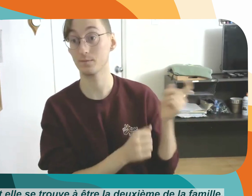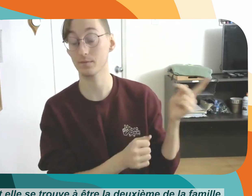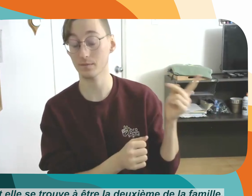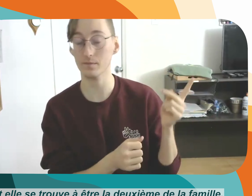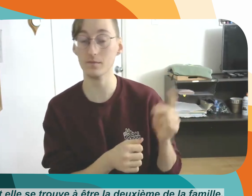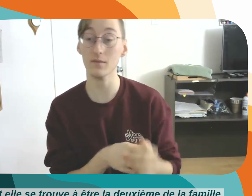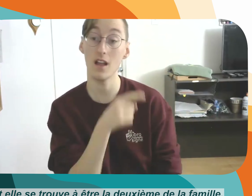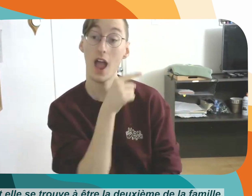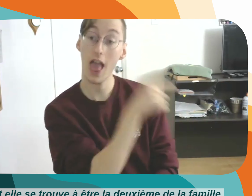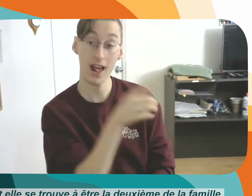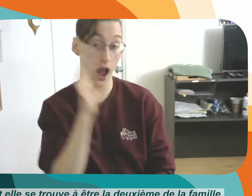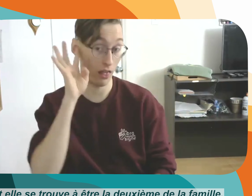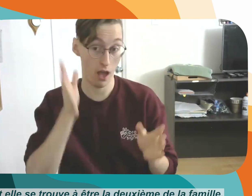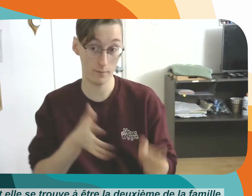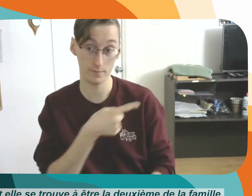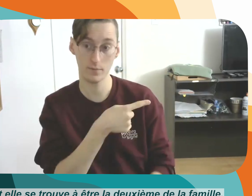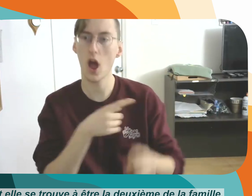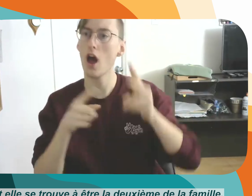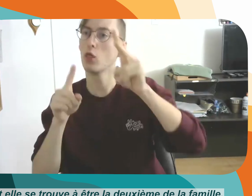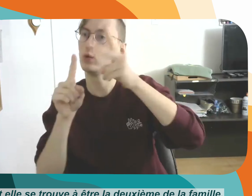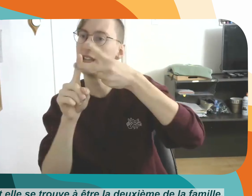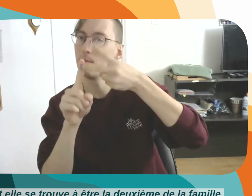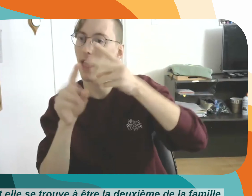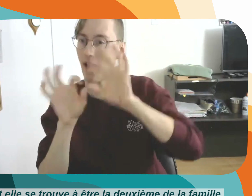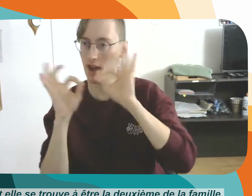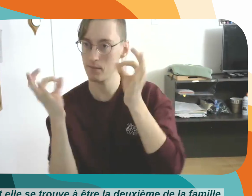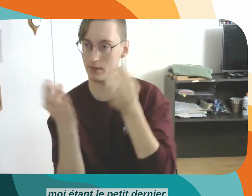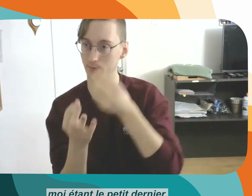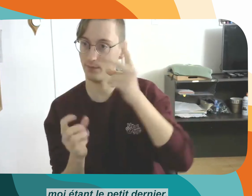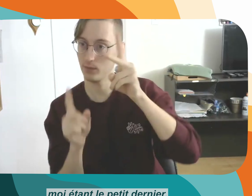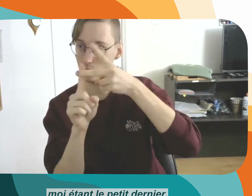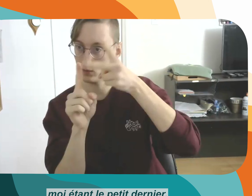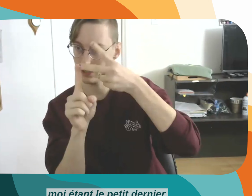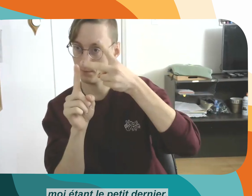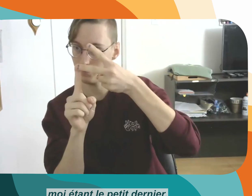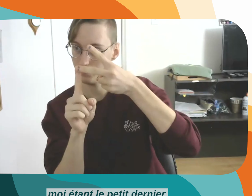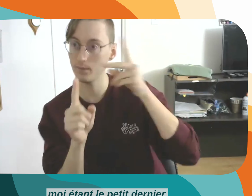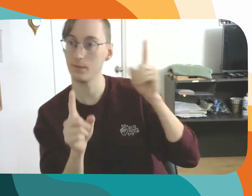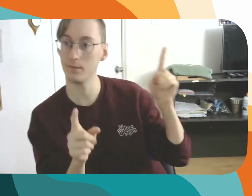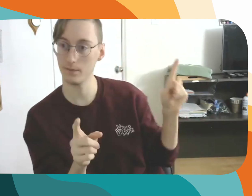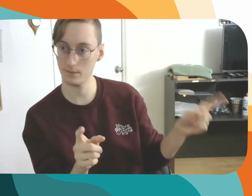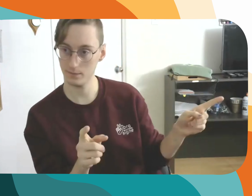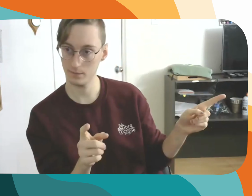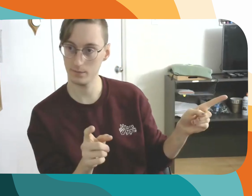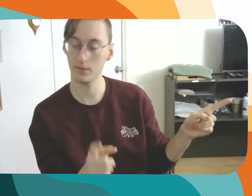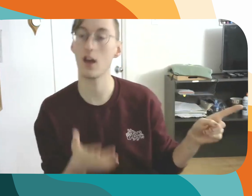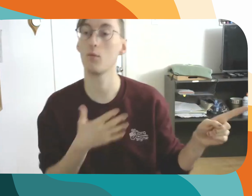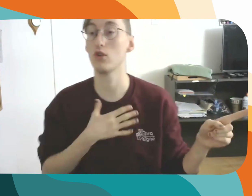Et elle se trouve à être la deuxième de la famille, moi étant le petit dernier.